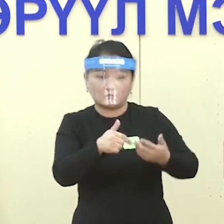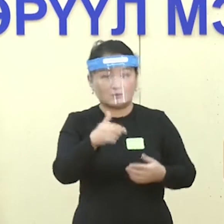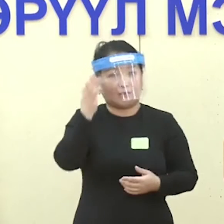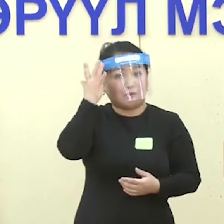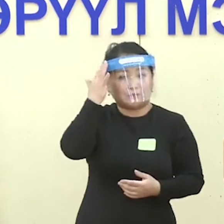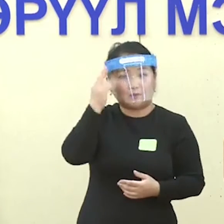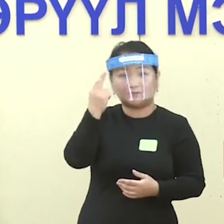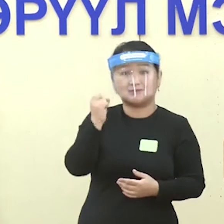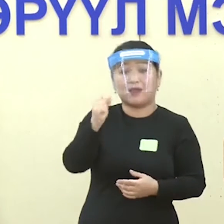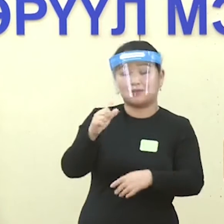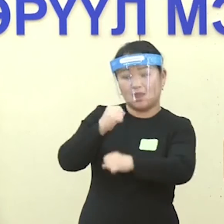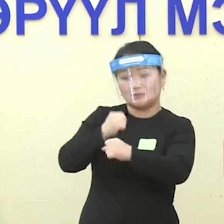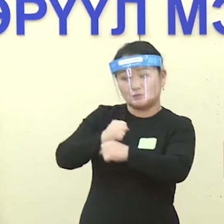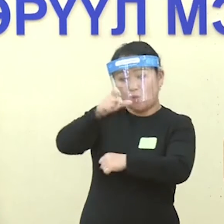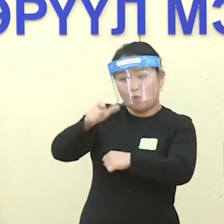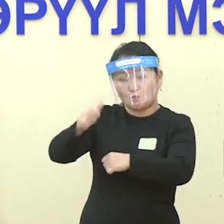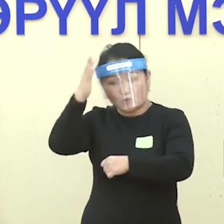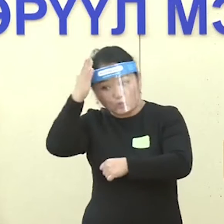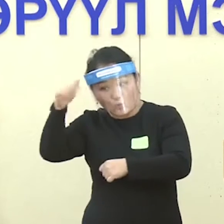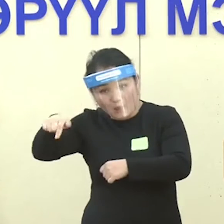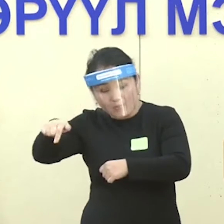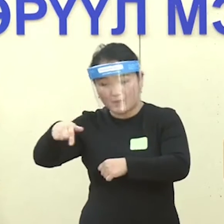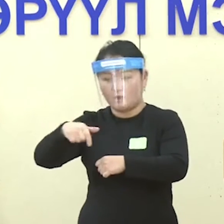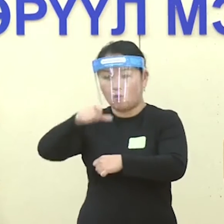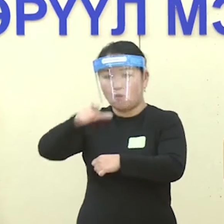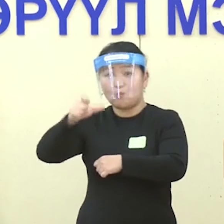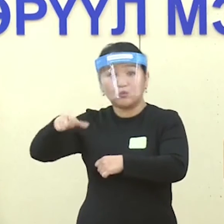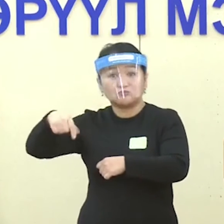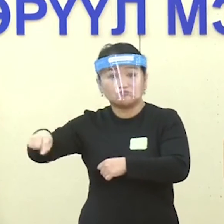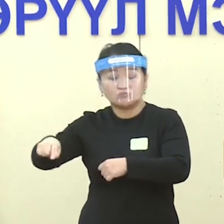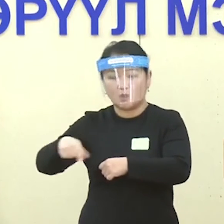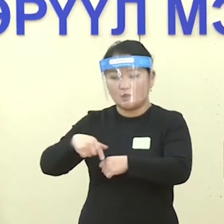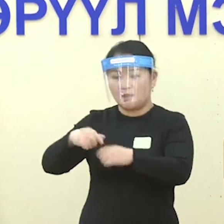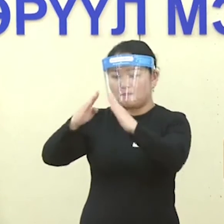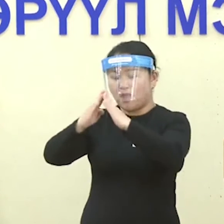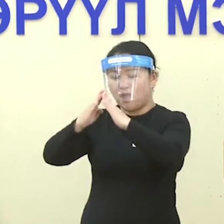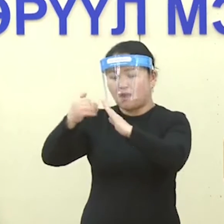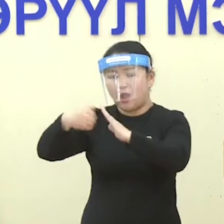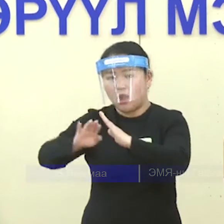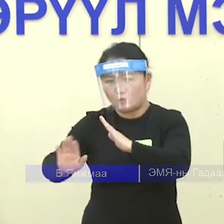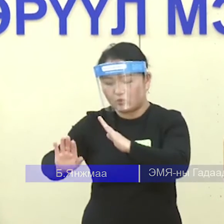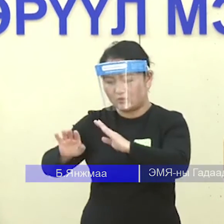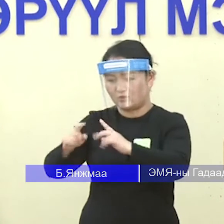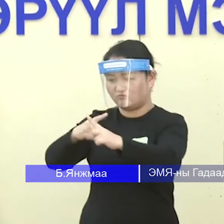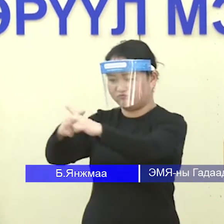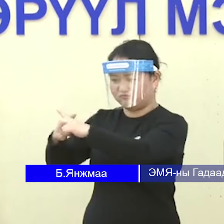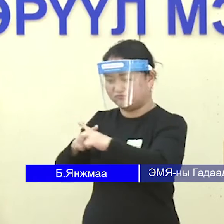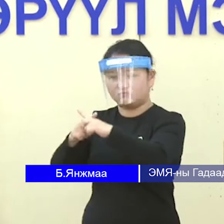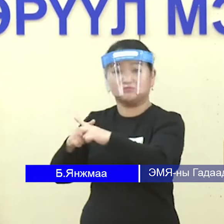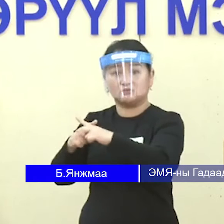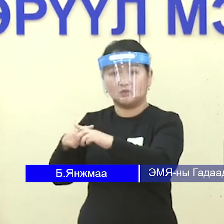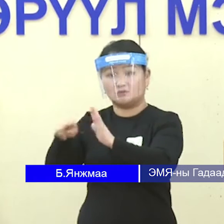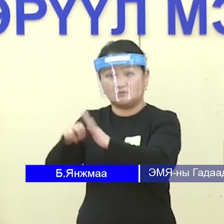цагач ажилчдыйн дотуар байруудың сожига оршын сугчдиг, байрнасаа гарахғу бах хүл хоруаг тұхтосым баға,